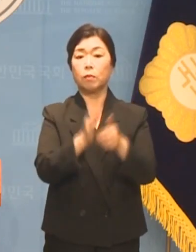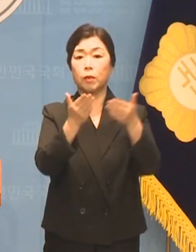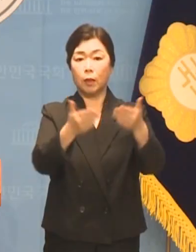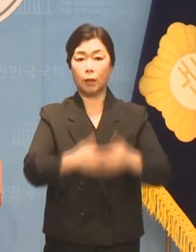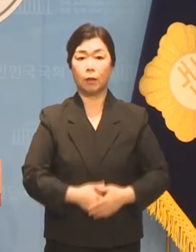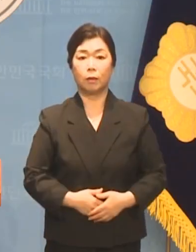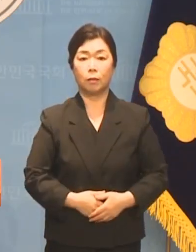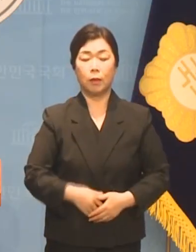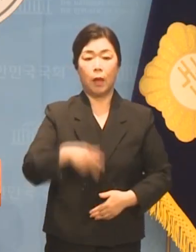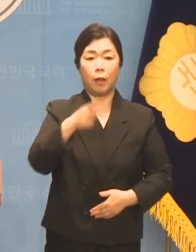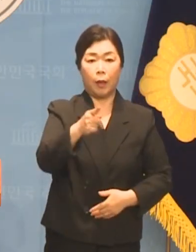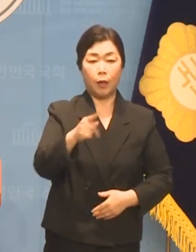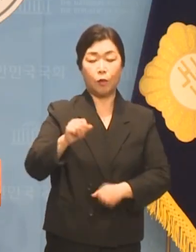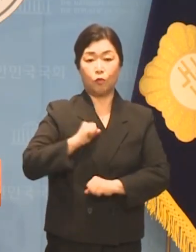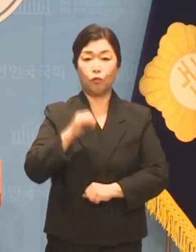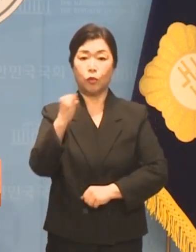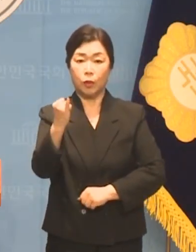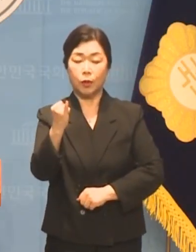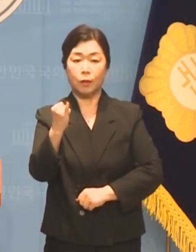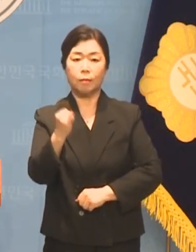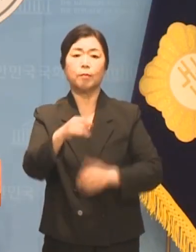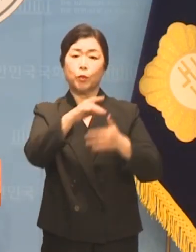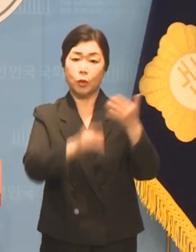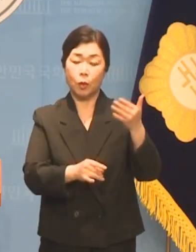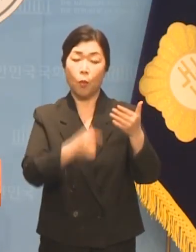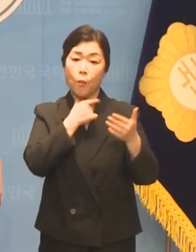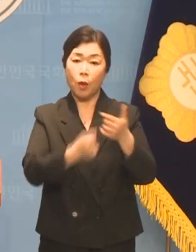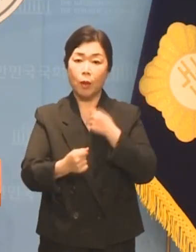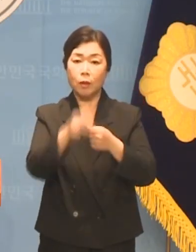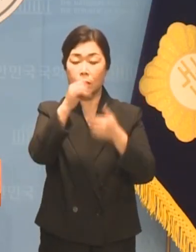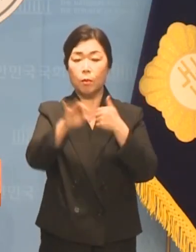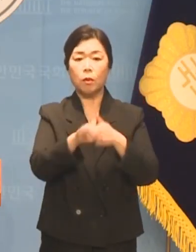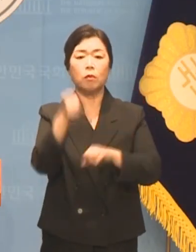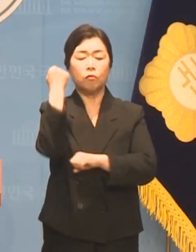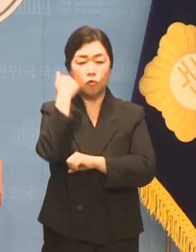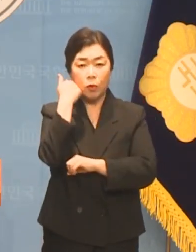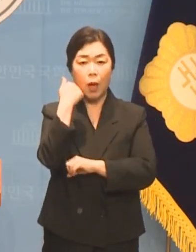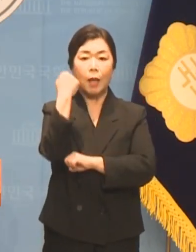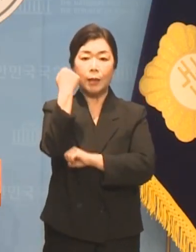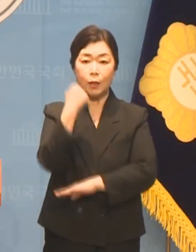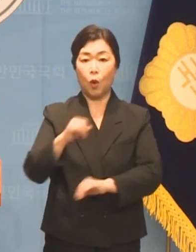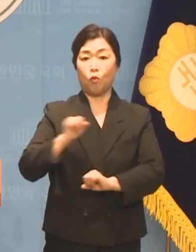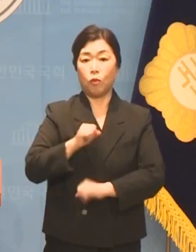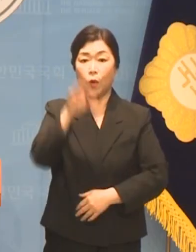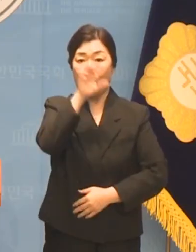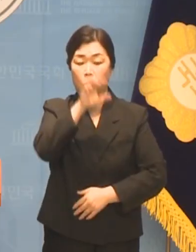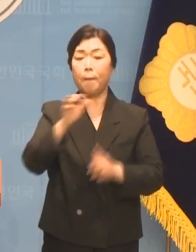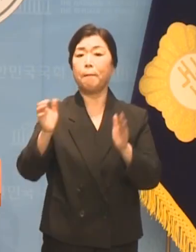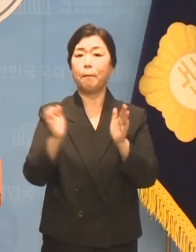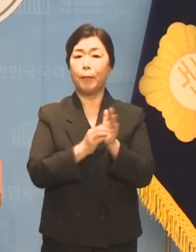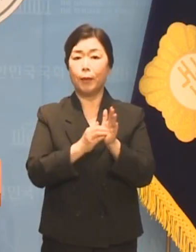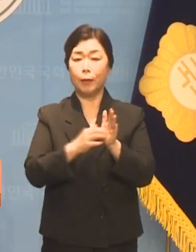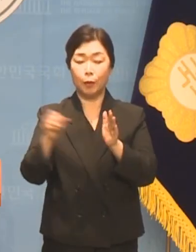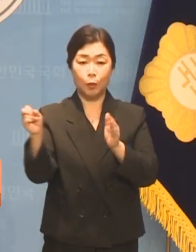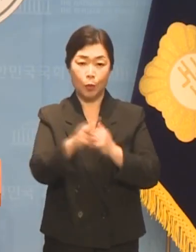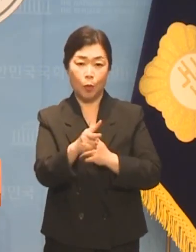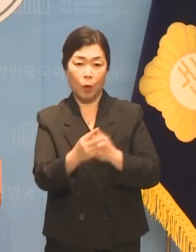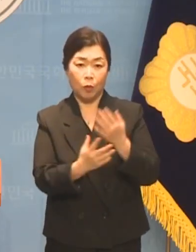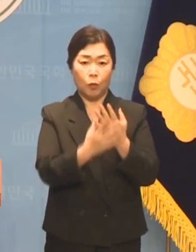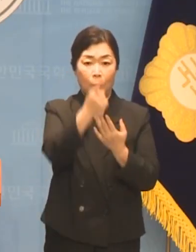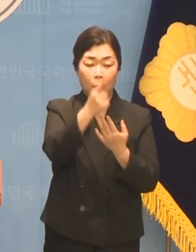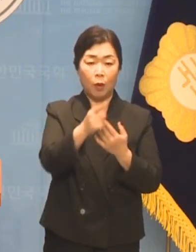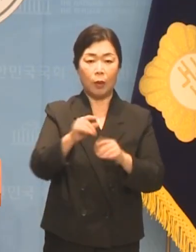아테나 프로젝트입니다. 원하는 여성 누구나 기초 군사 훈련을 받고 융합형